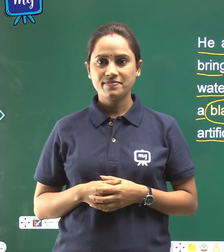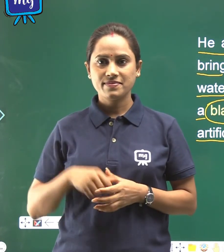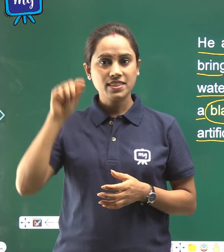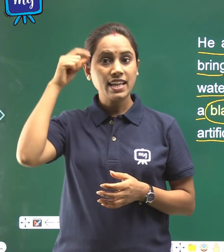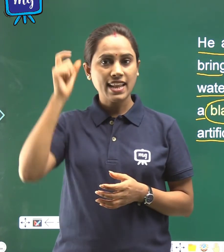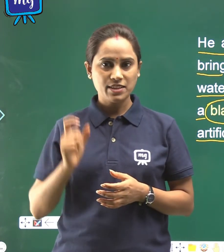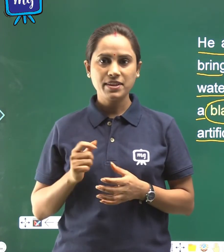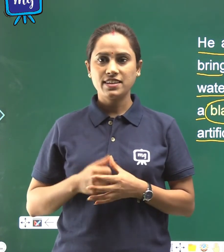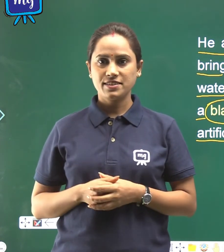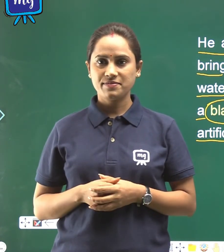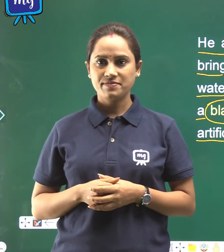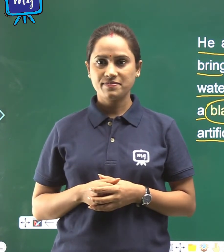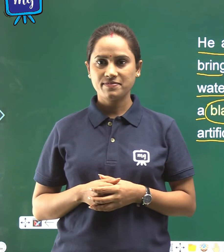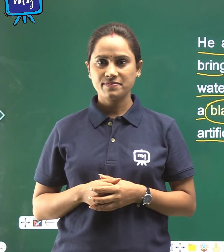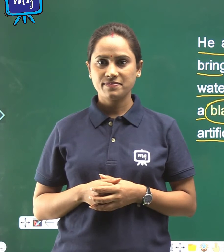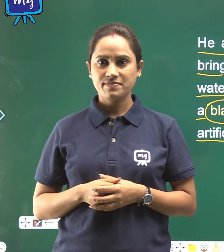रेस्पिरेशन,